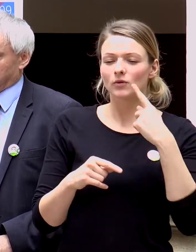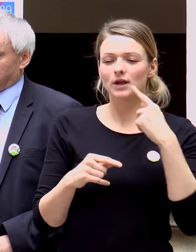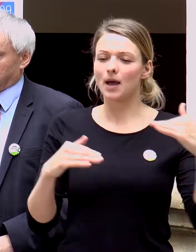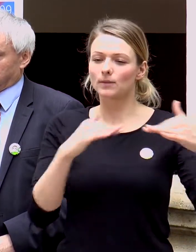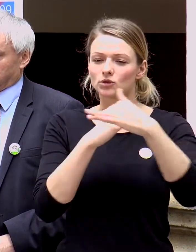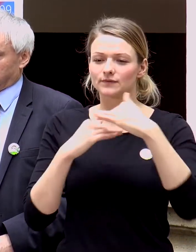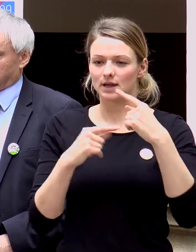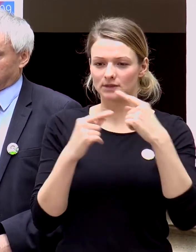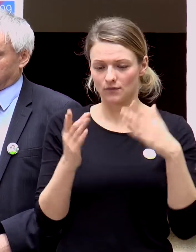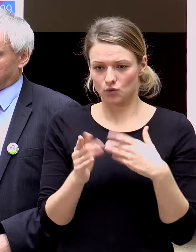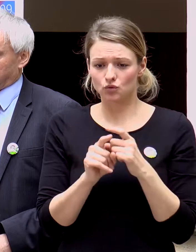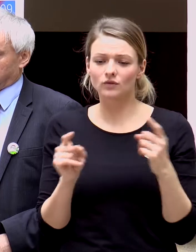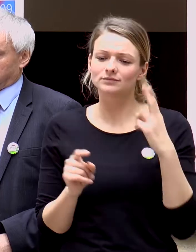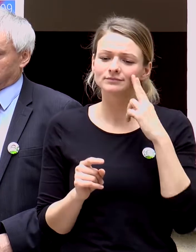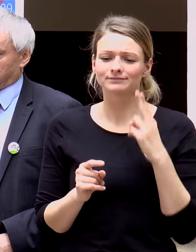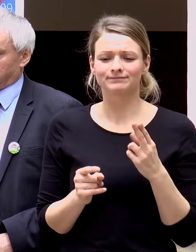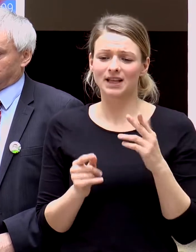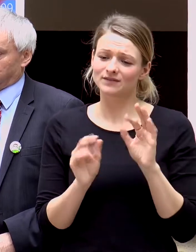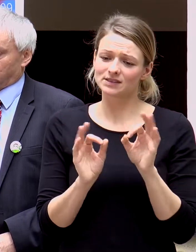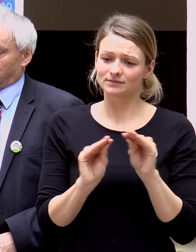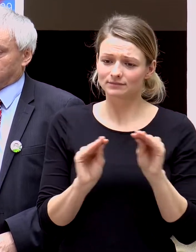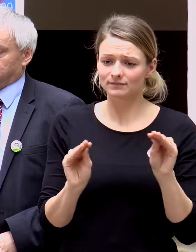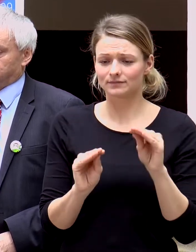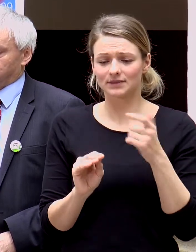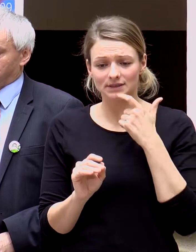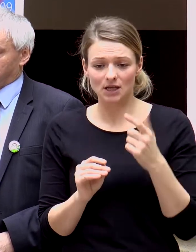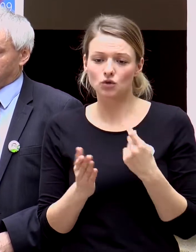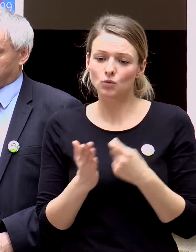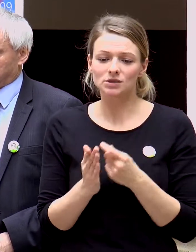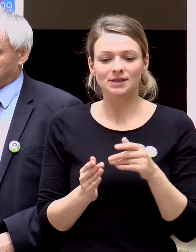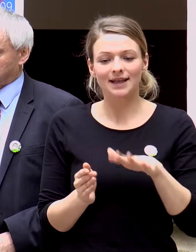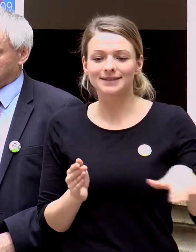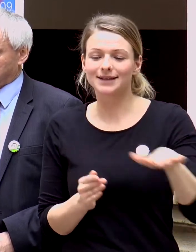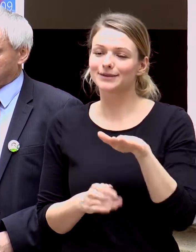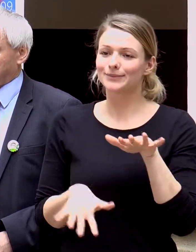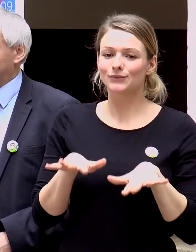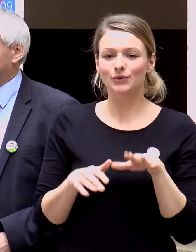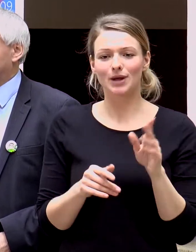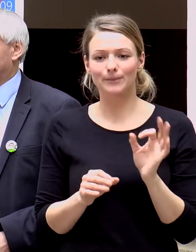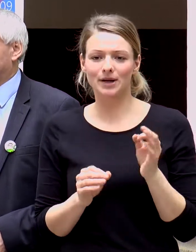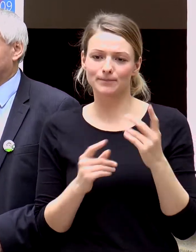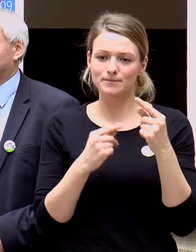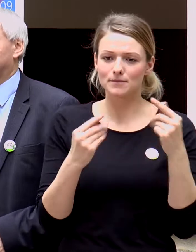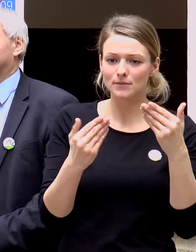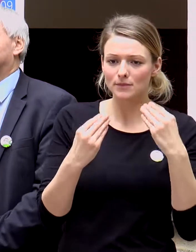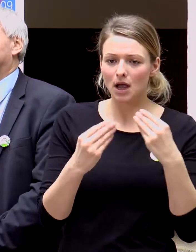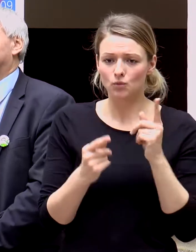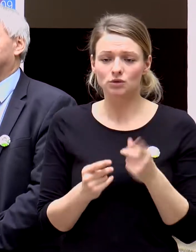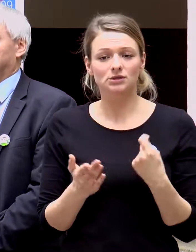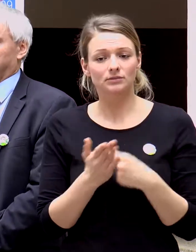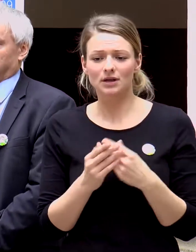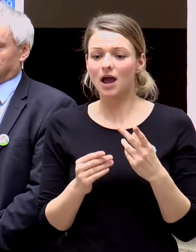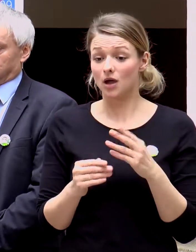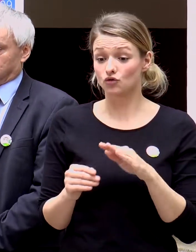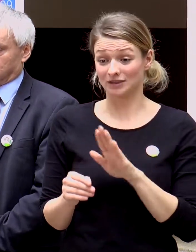vzdělávání, protože vzdělávání nemůže být kvalitní a nemůže být efektivní, když se tam děti cítí špatně, ale jsou to i téměř